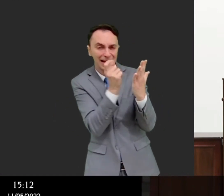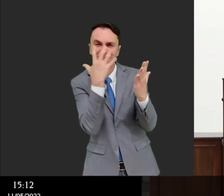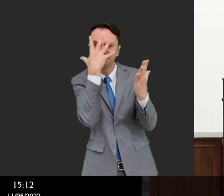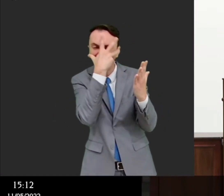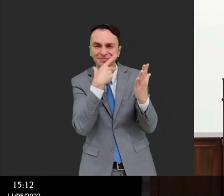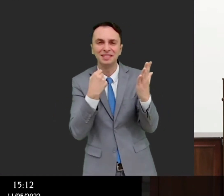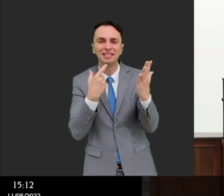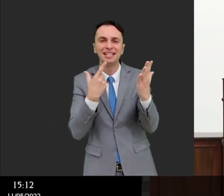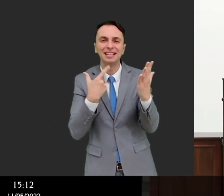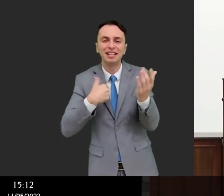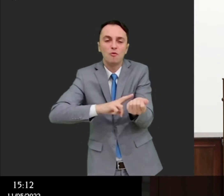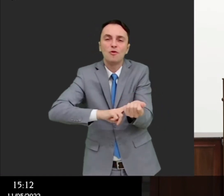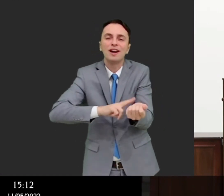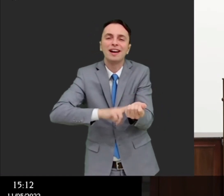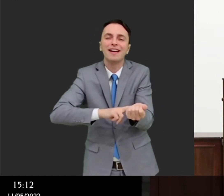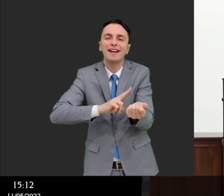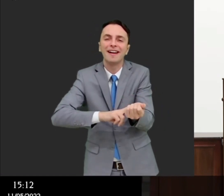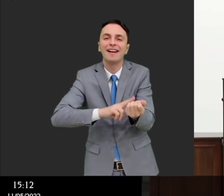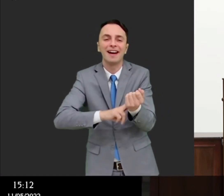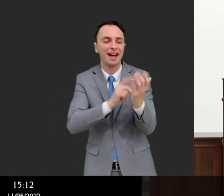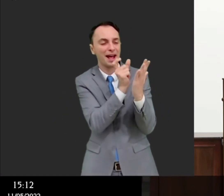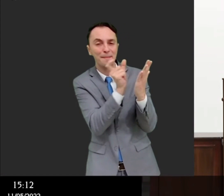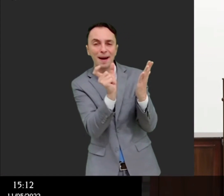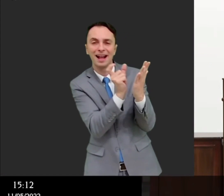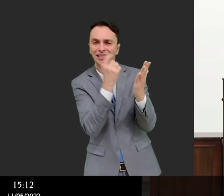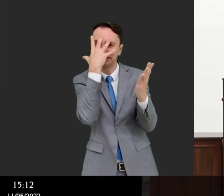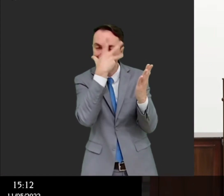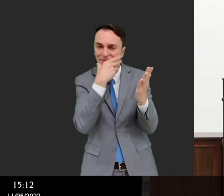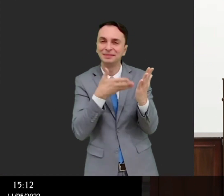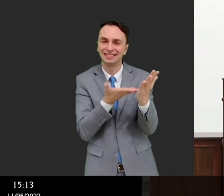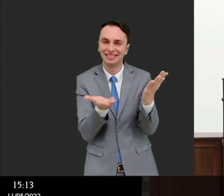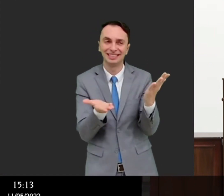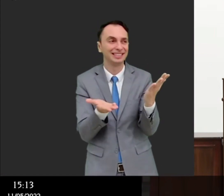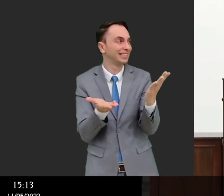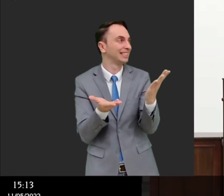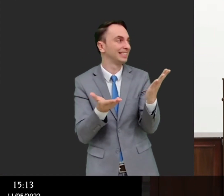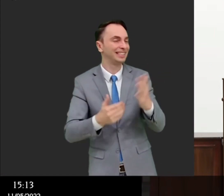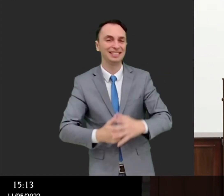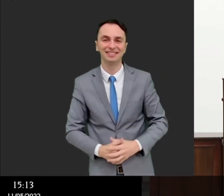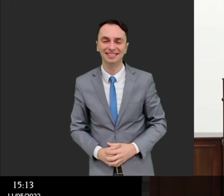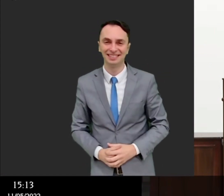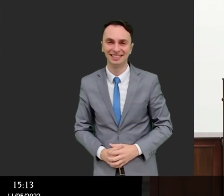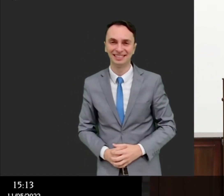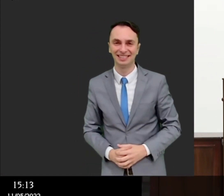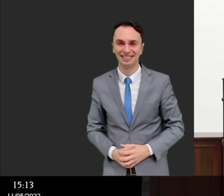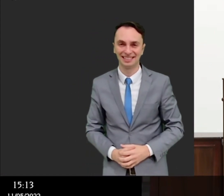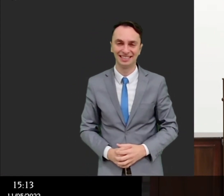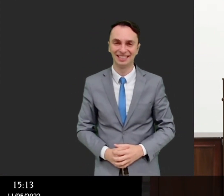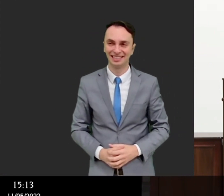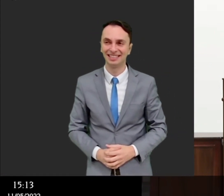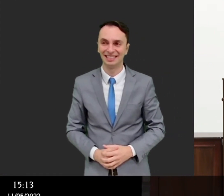né, Rubens? O Rubens aí podia até ter ajudado mais, viu, Rubens? Você vai